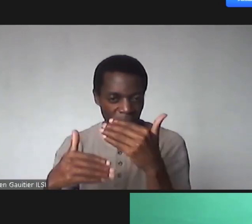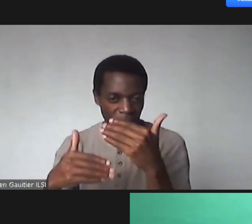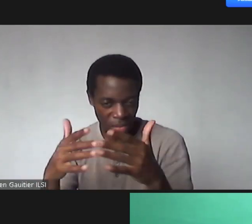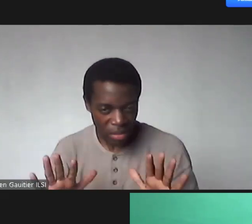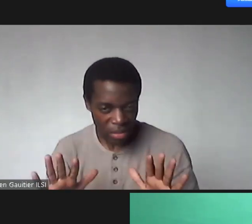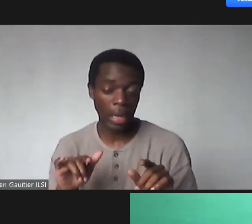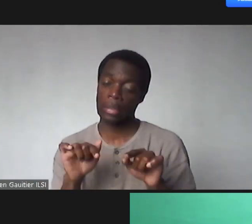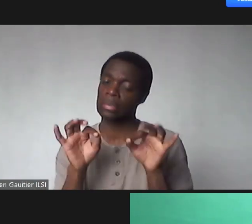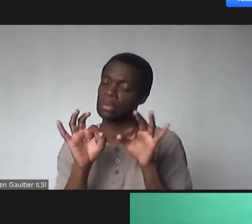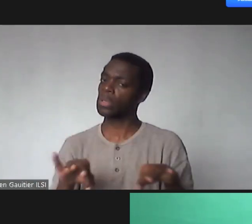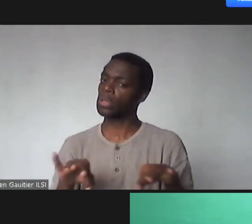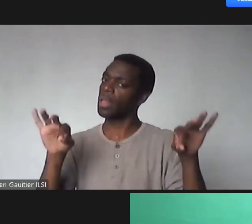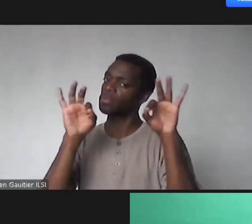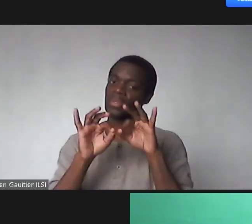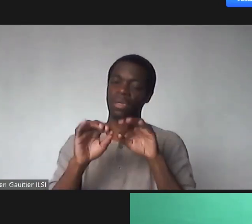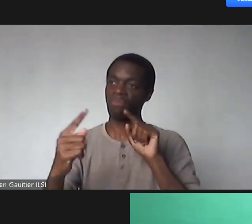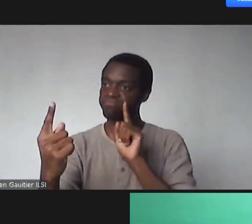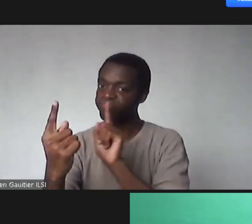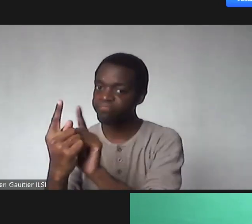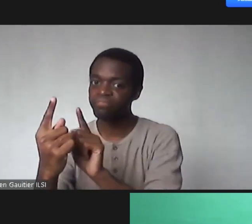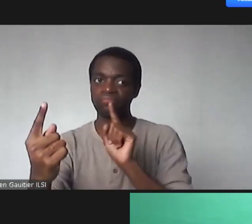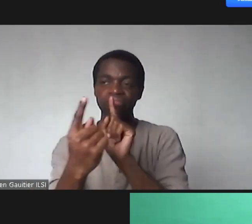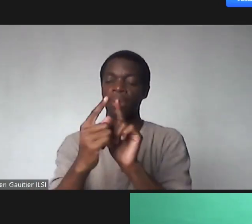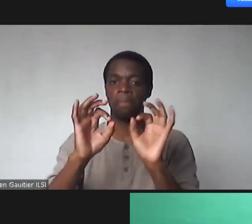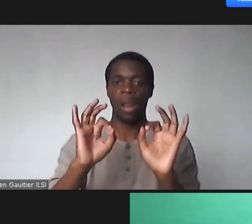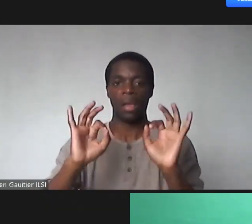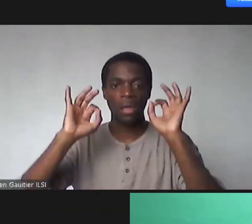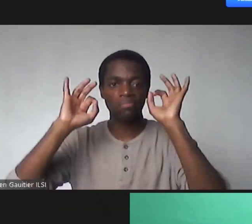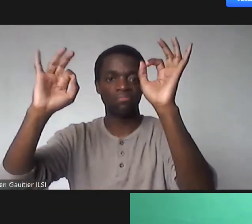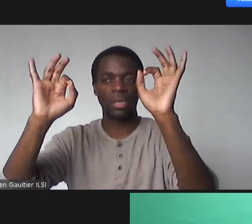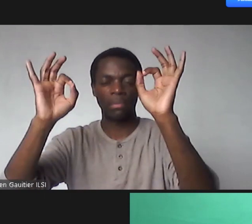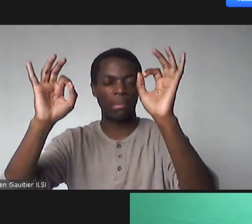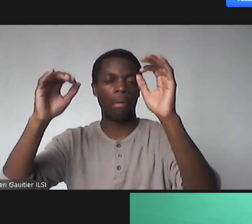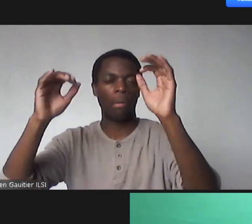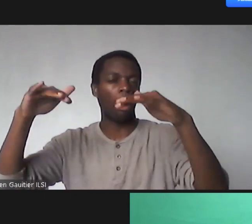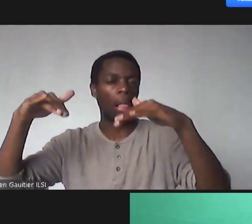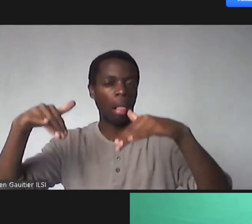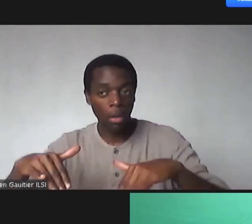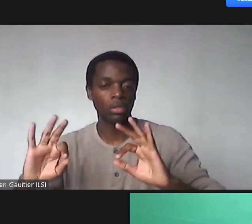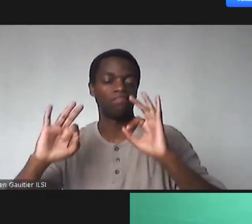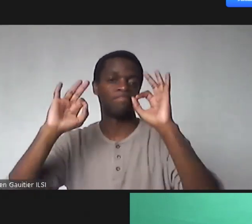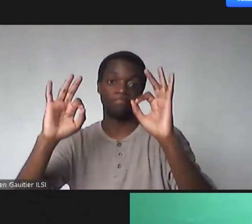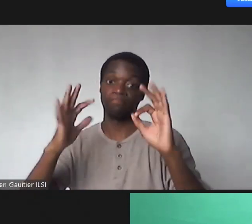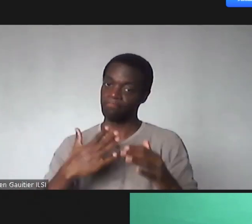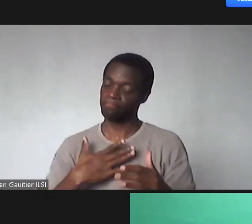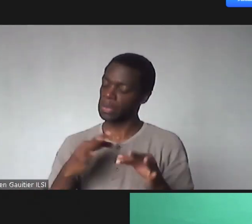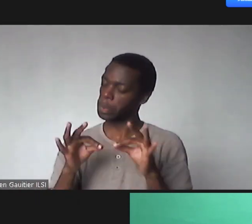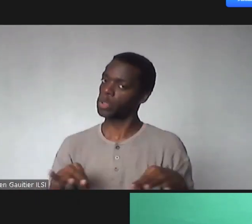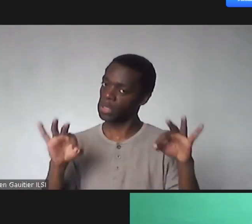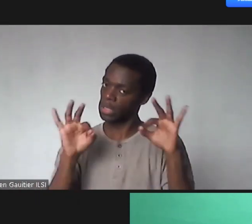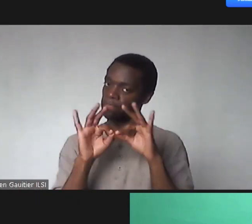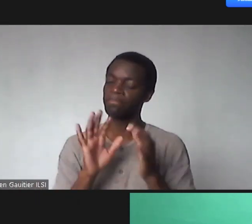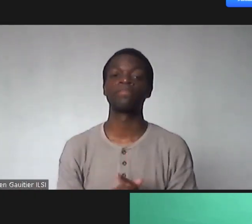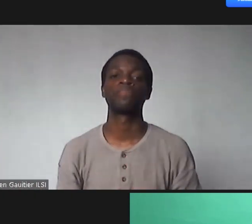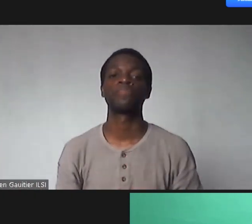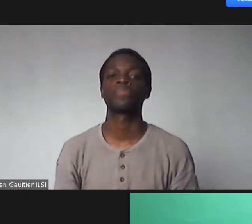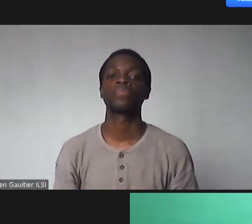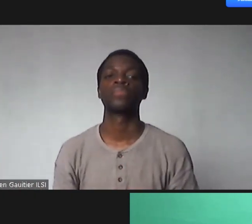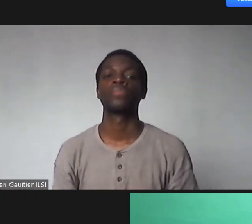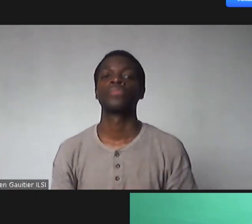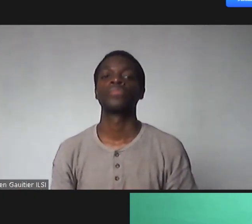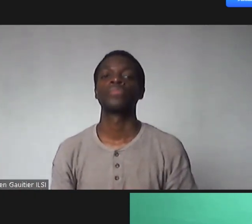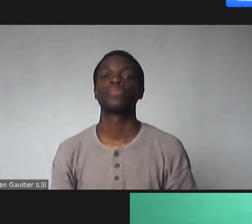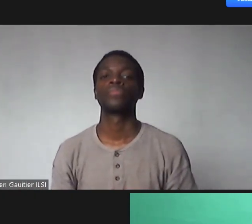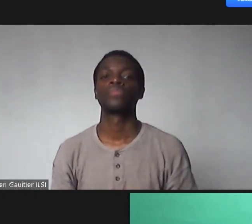importante también para garantizar la calidad. Los datos